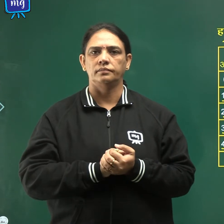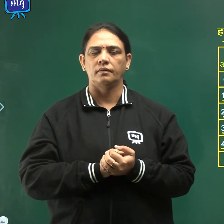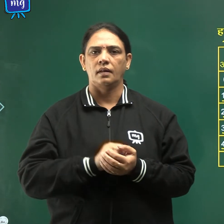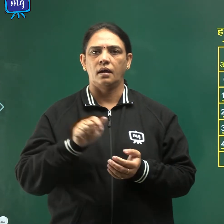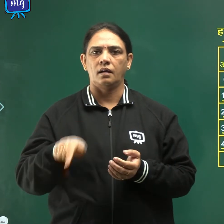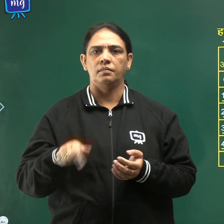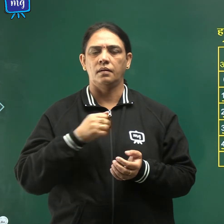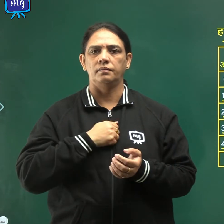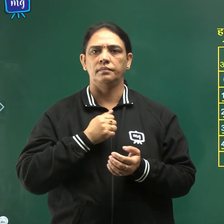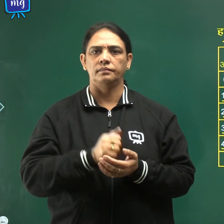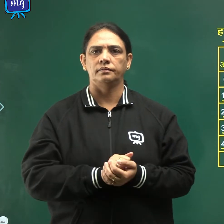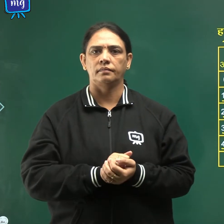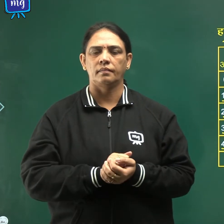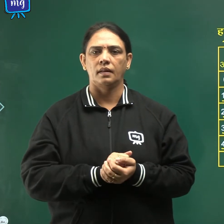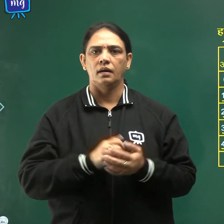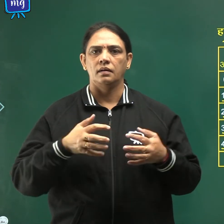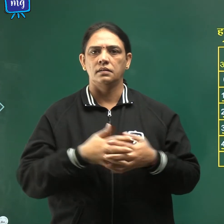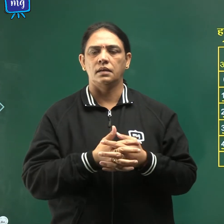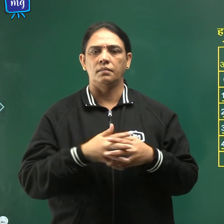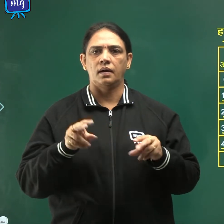अब हम सिग्मा एफ